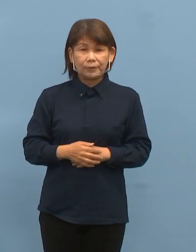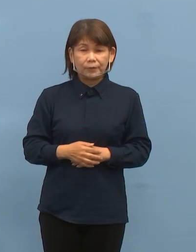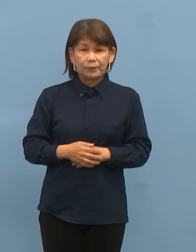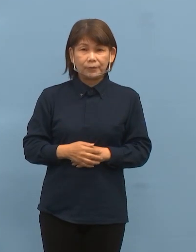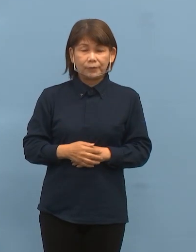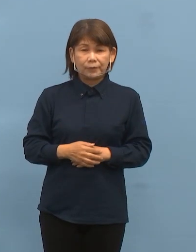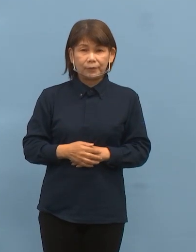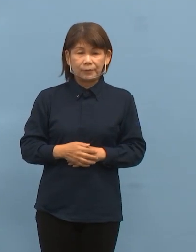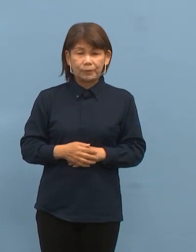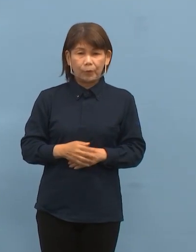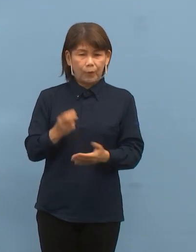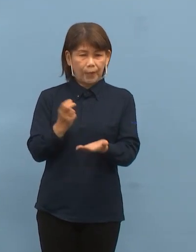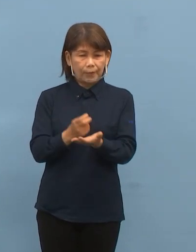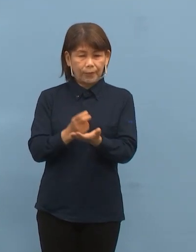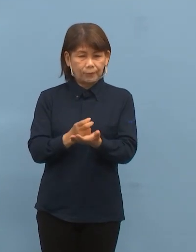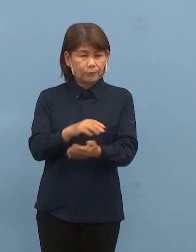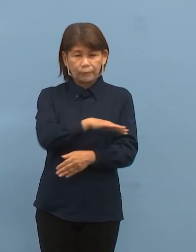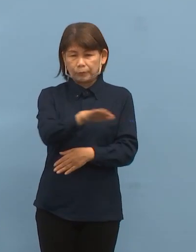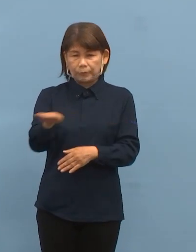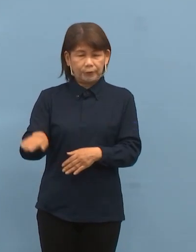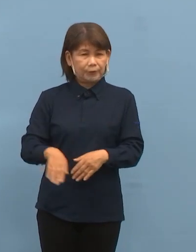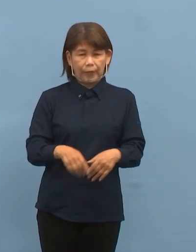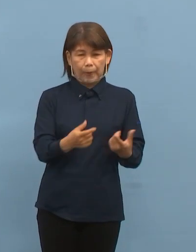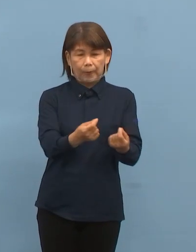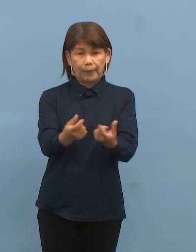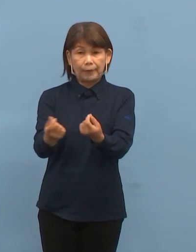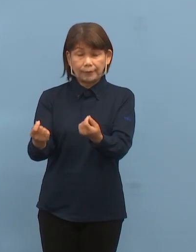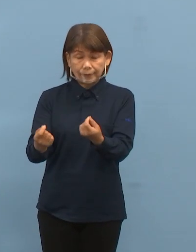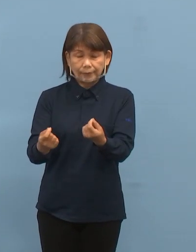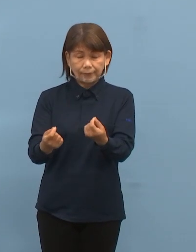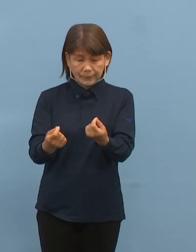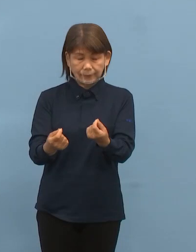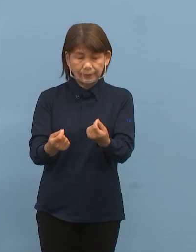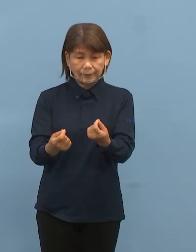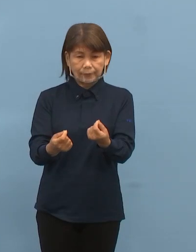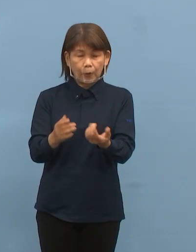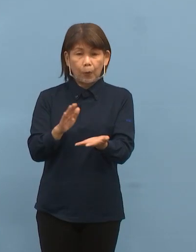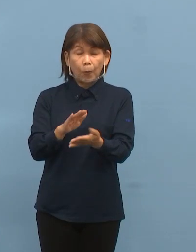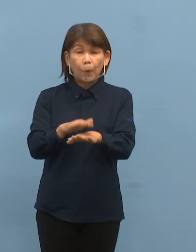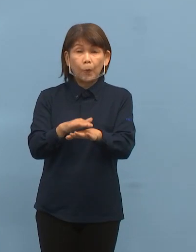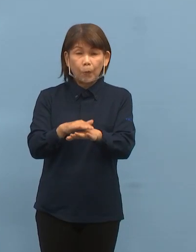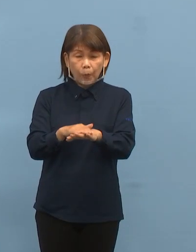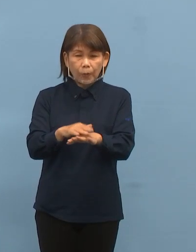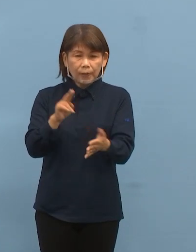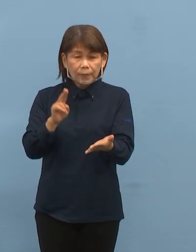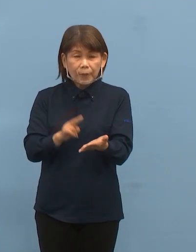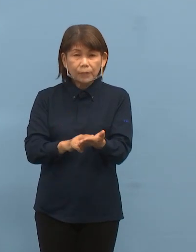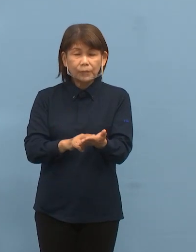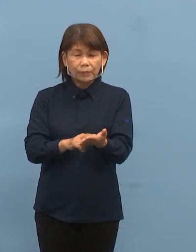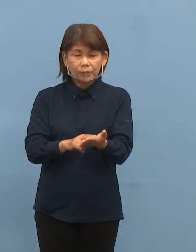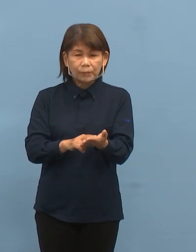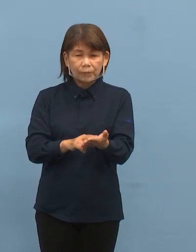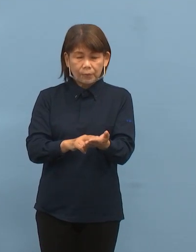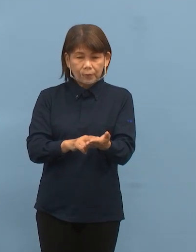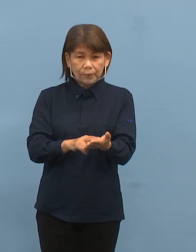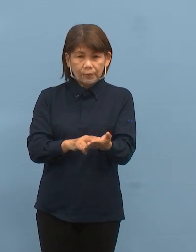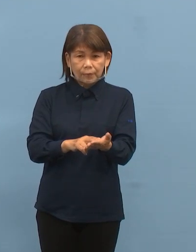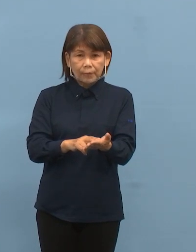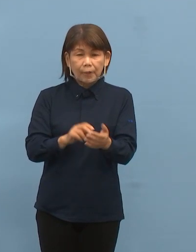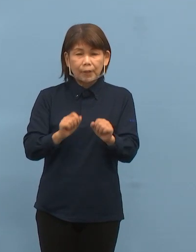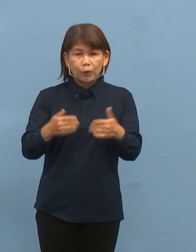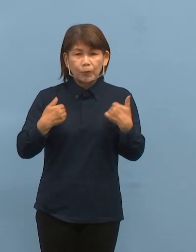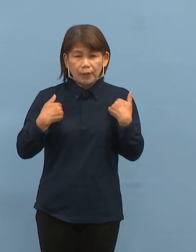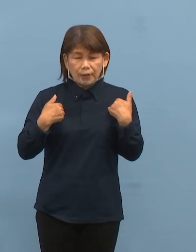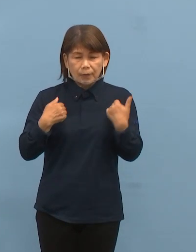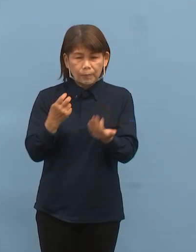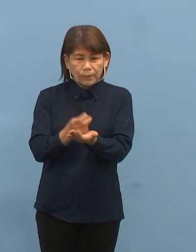一律対応を求めるとか、こういった形にした方がしなければいけないというような状況ではないのか